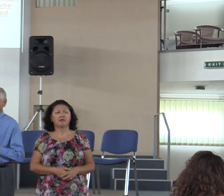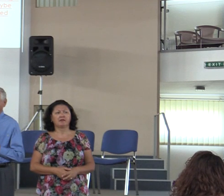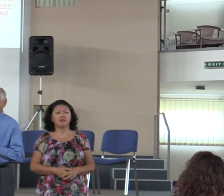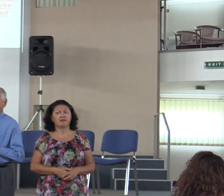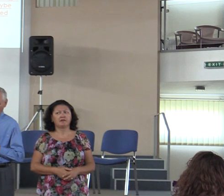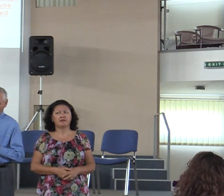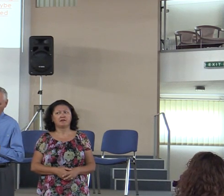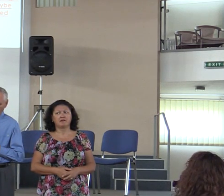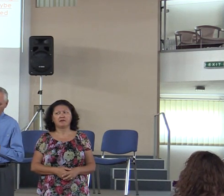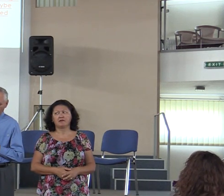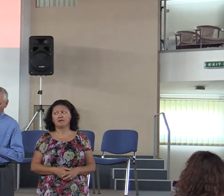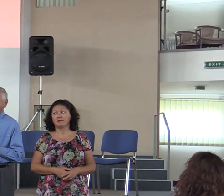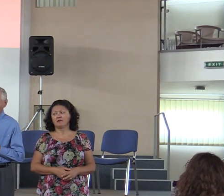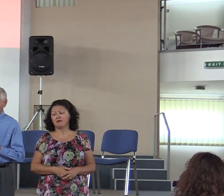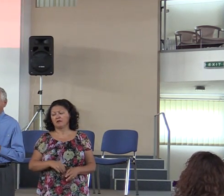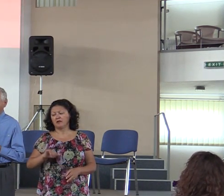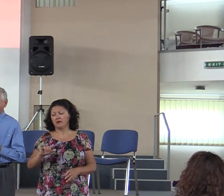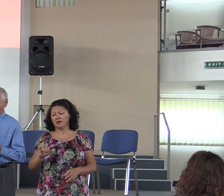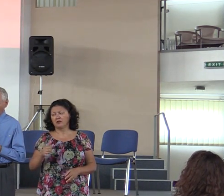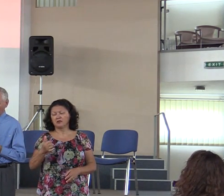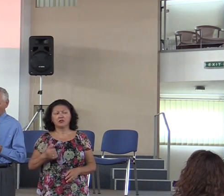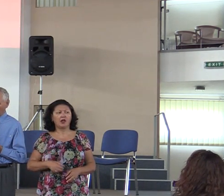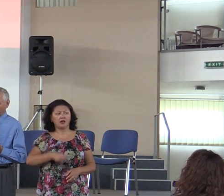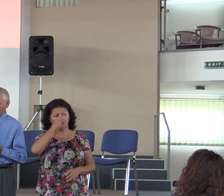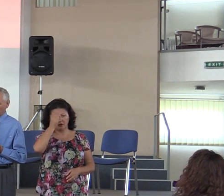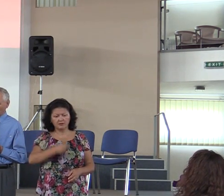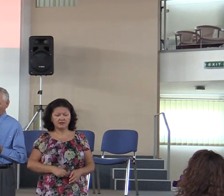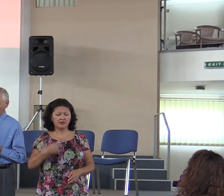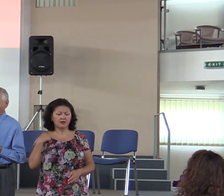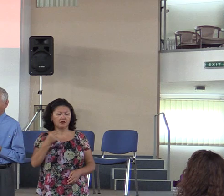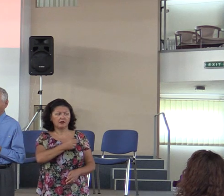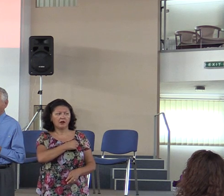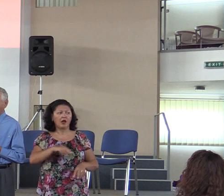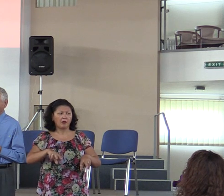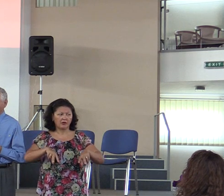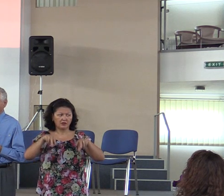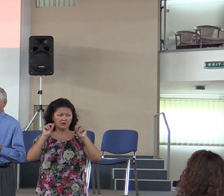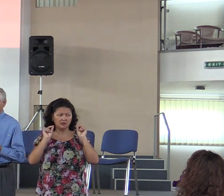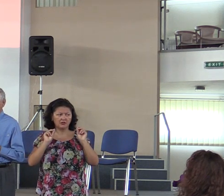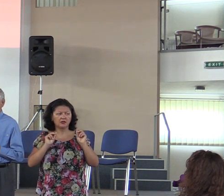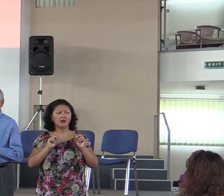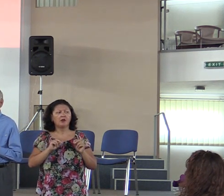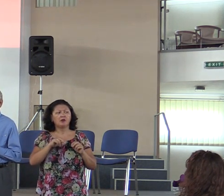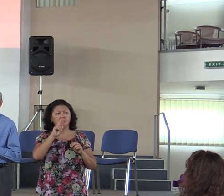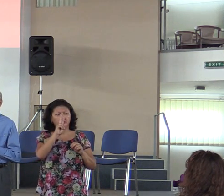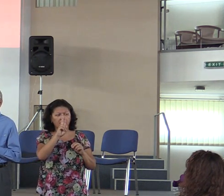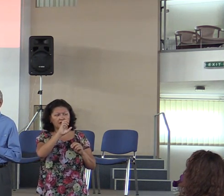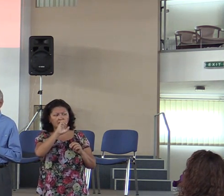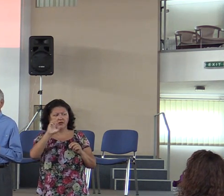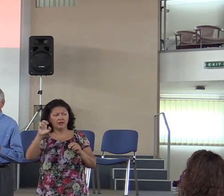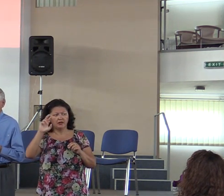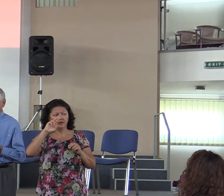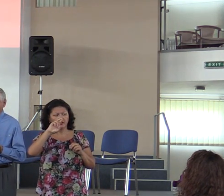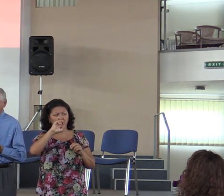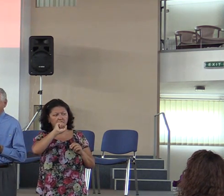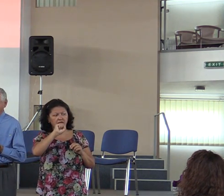a lot to me then. Și într-o biserică am găsit un verset biblic scris care a însemnat